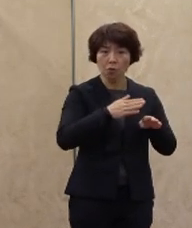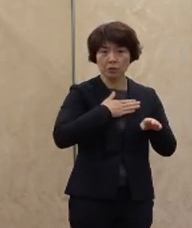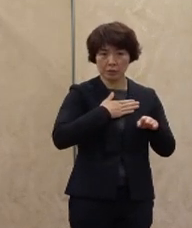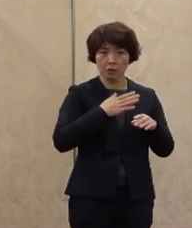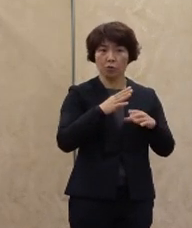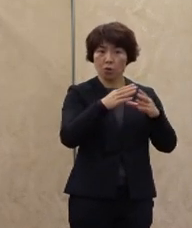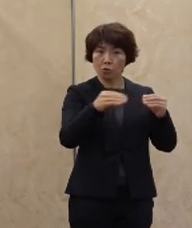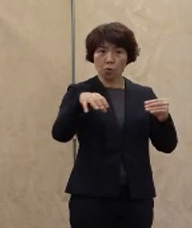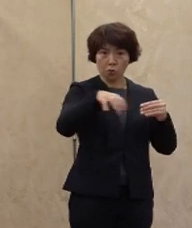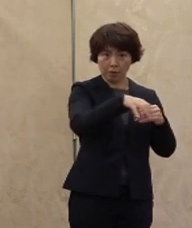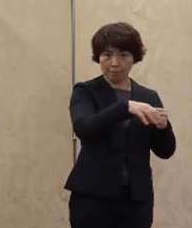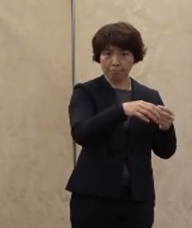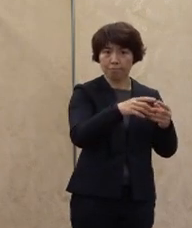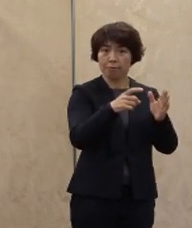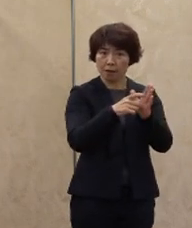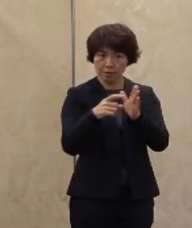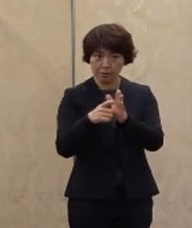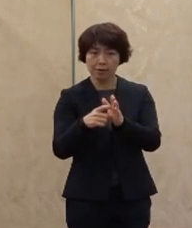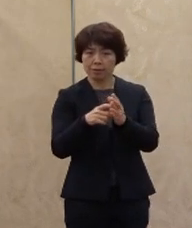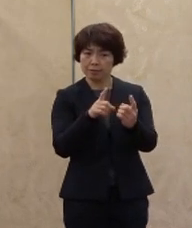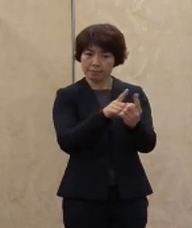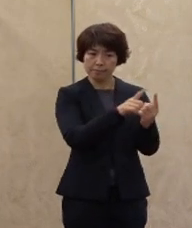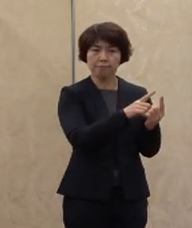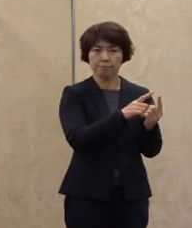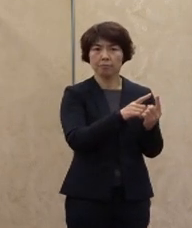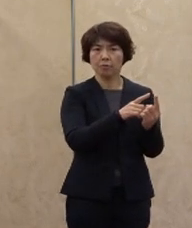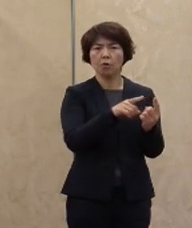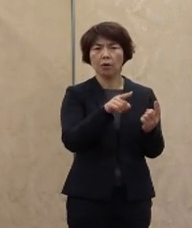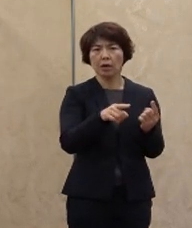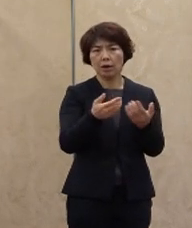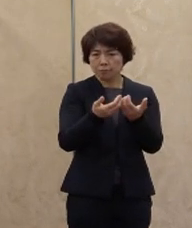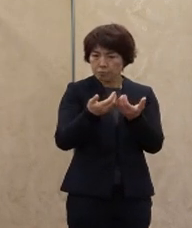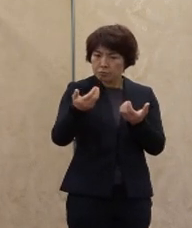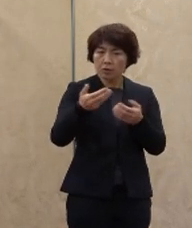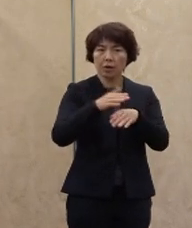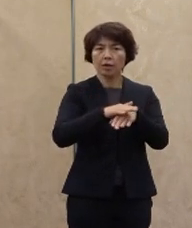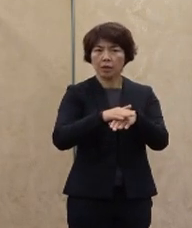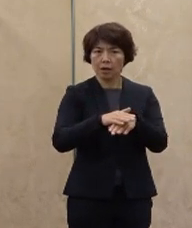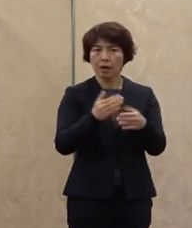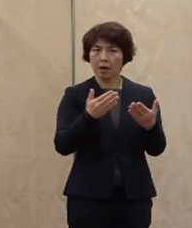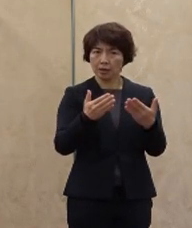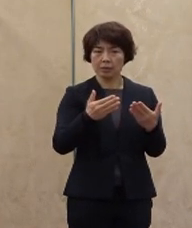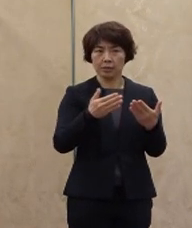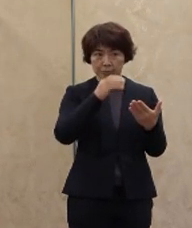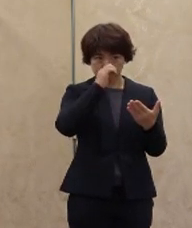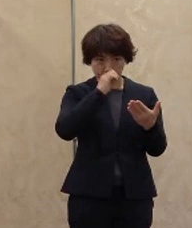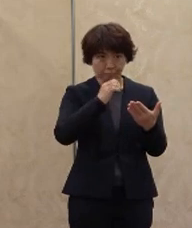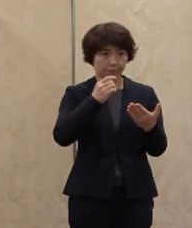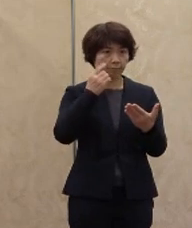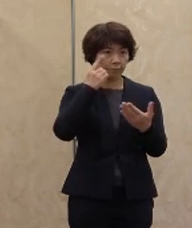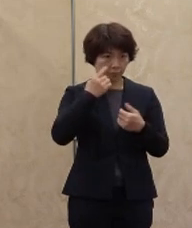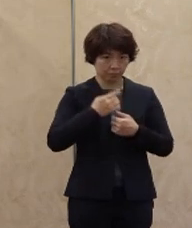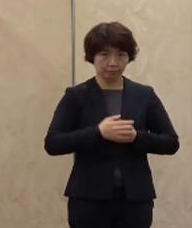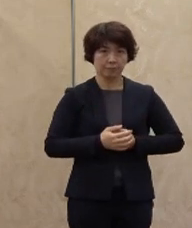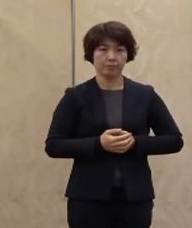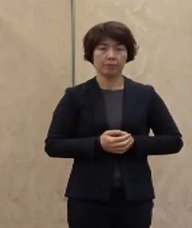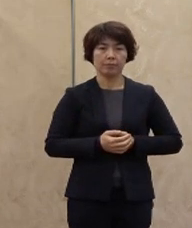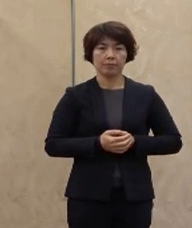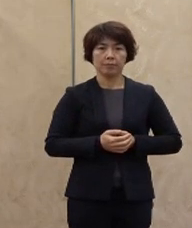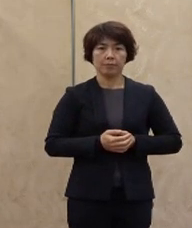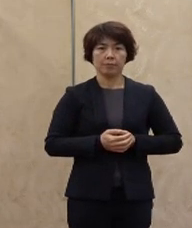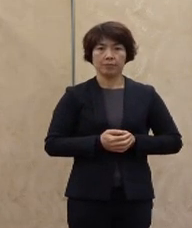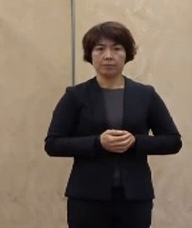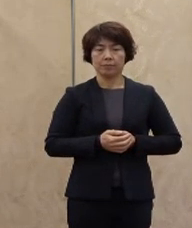していくというのが一番僕はそこを突きするんじゃないかなとは思います。な